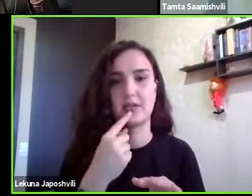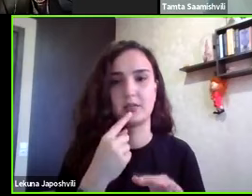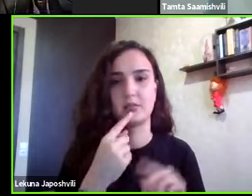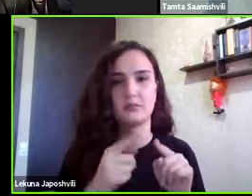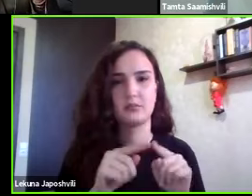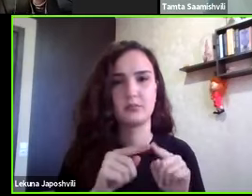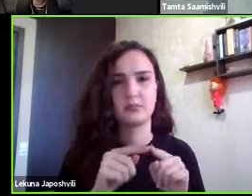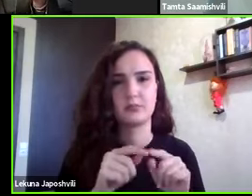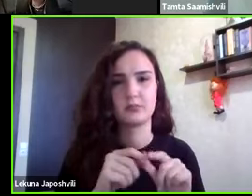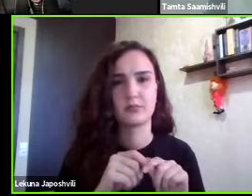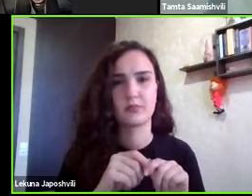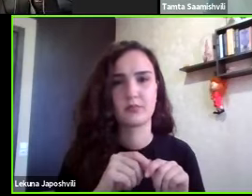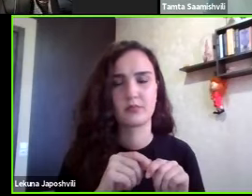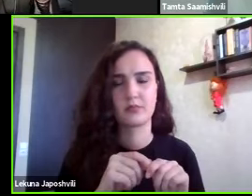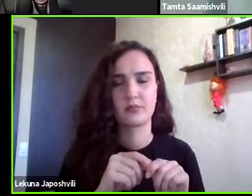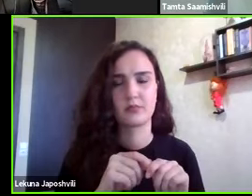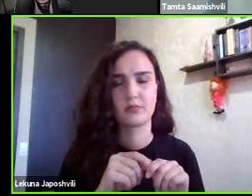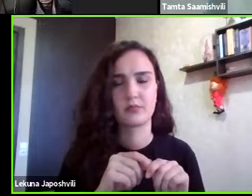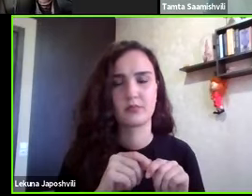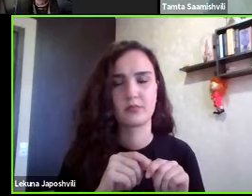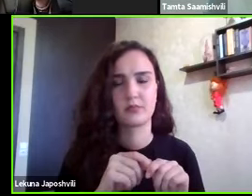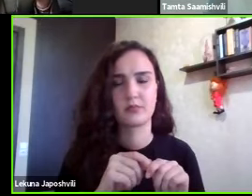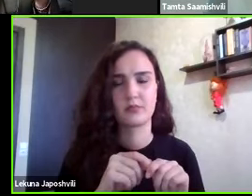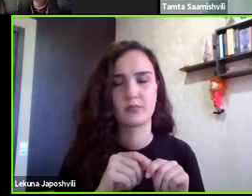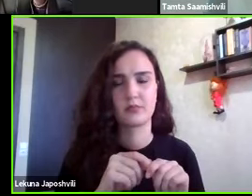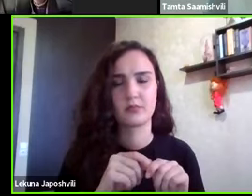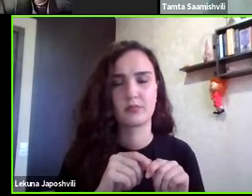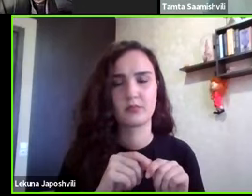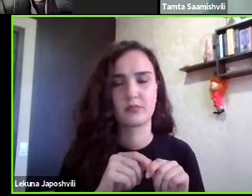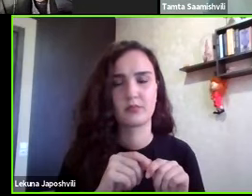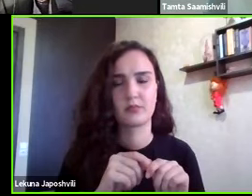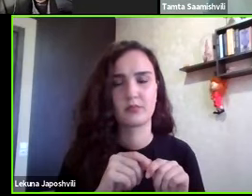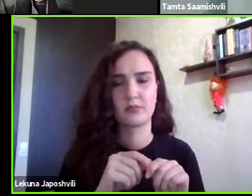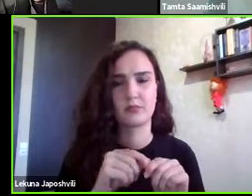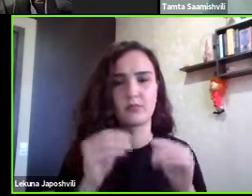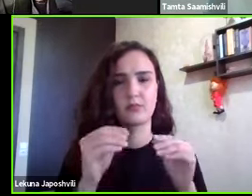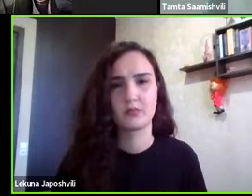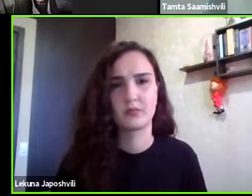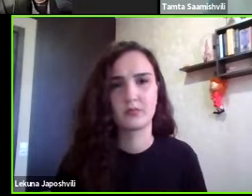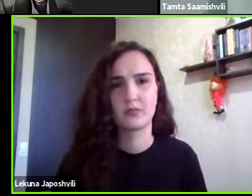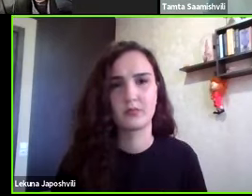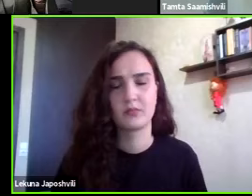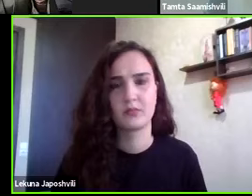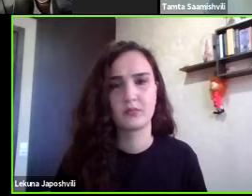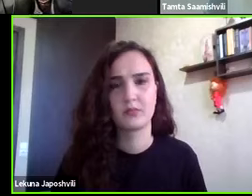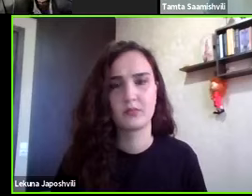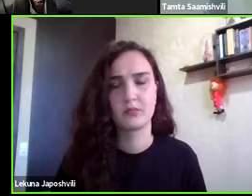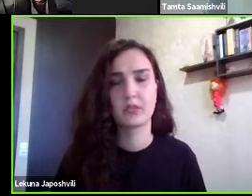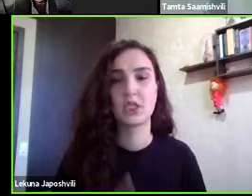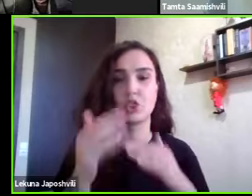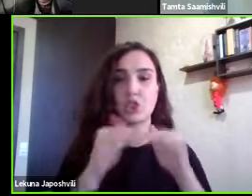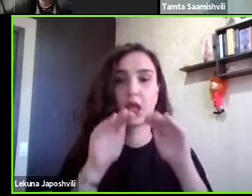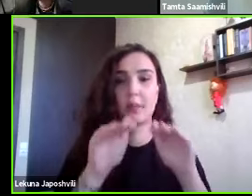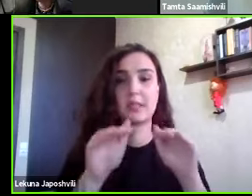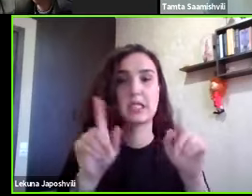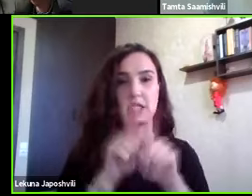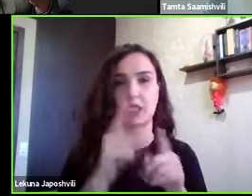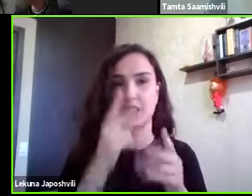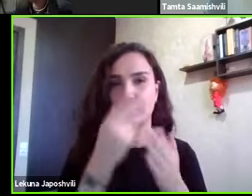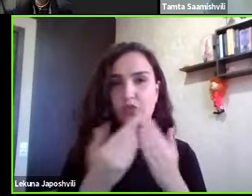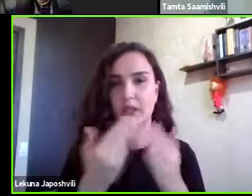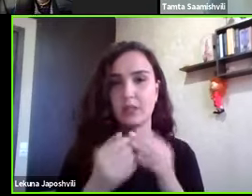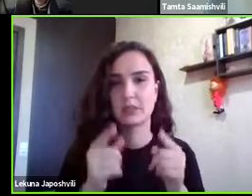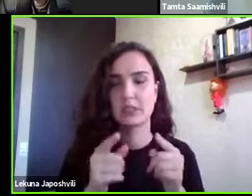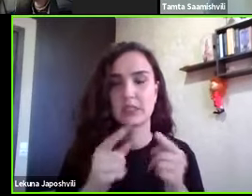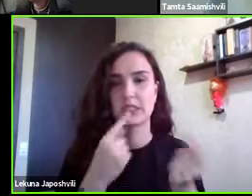ინფრაწითელი მოწყობილობა, რომელიც კანთან შეხება რასთან ერთად გვიჩვენებს